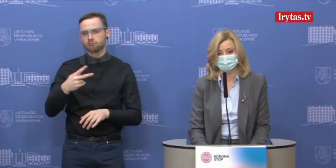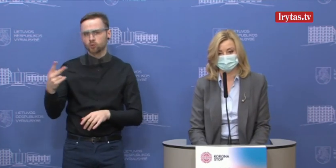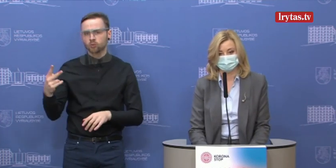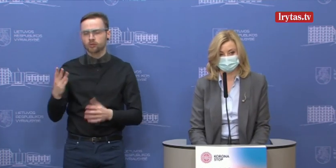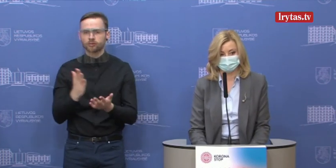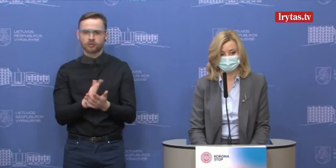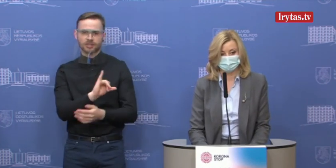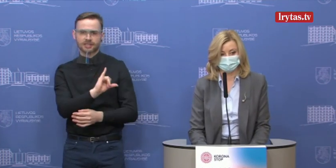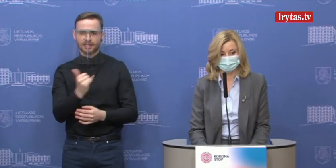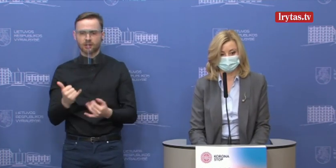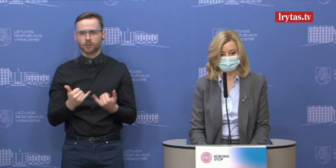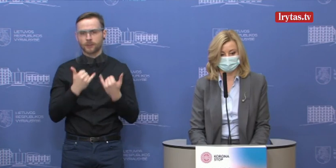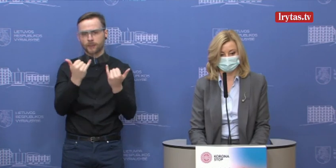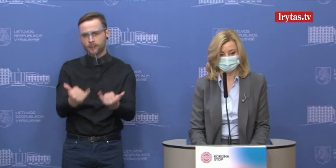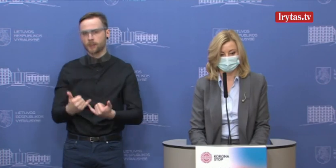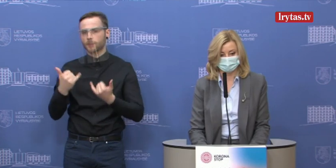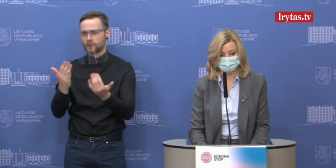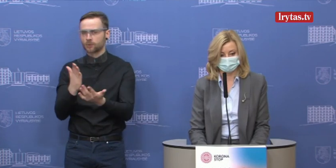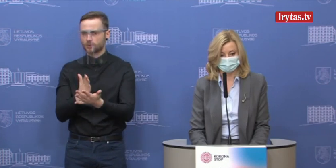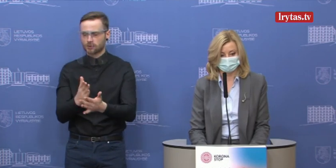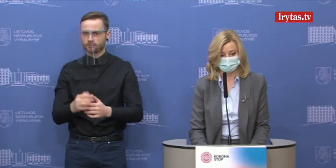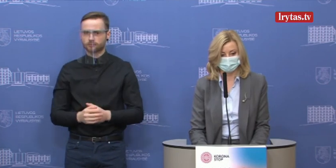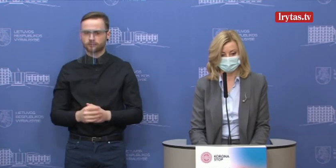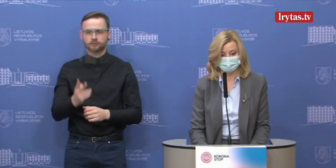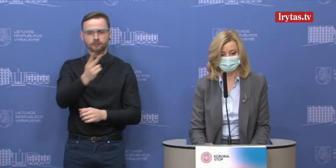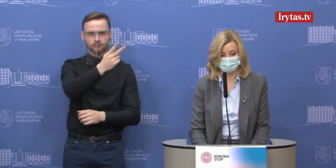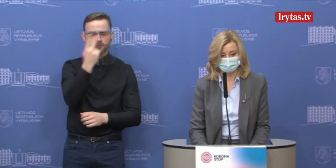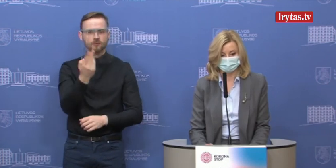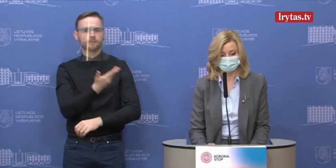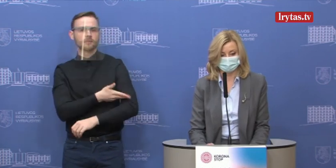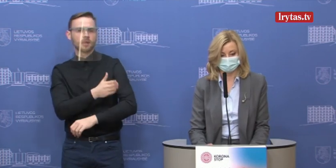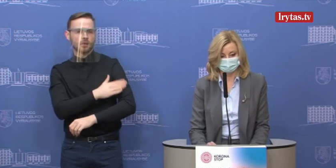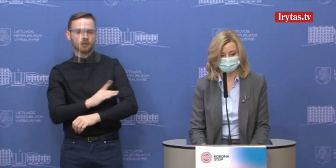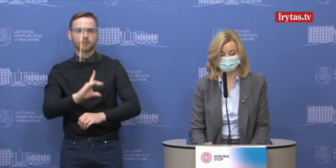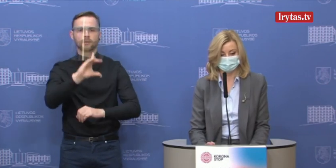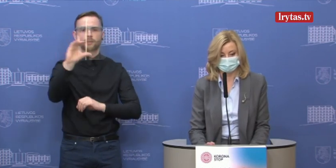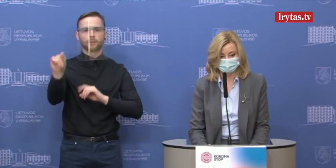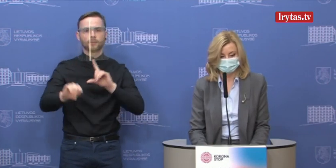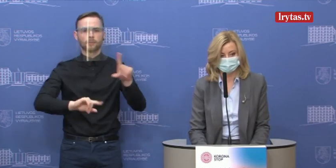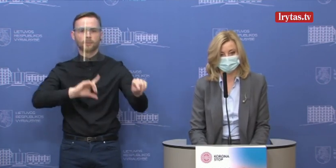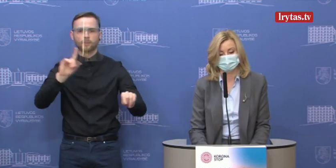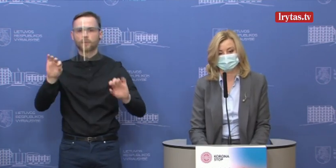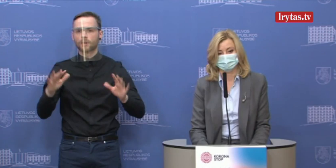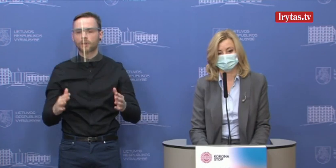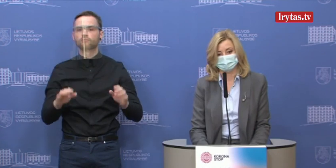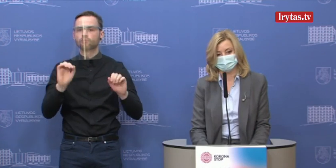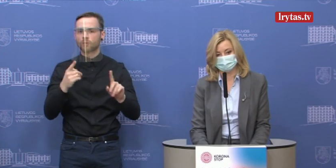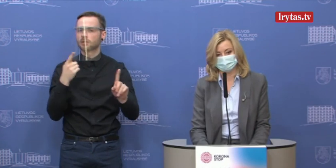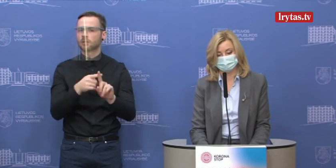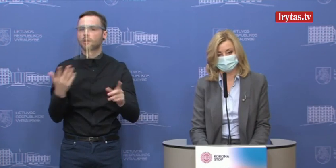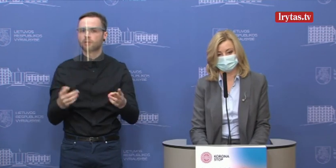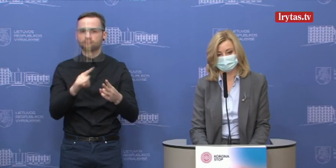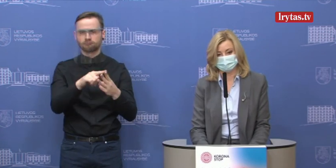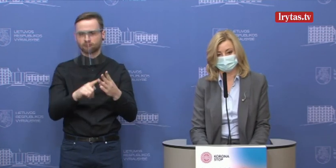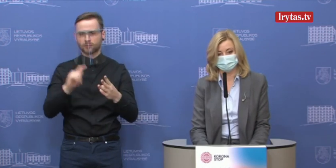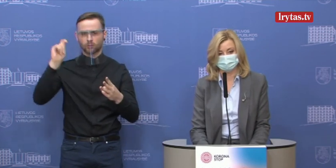sušvelninimai, kalbant apie judėjimą Lietuvos Lenkijos piliečių bent trys tikslais.